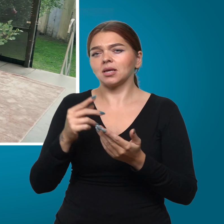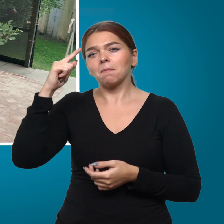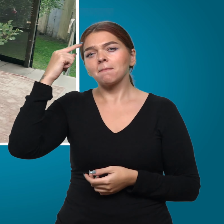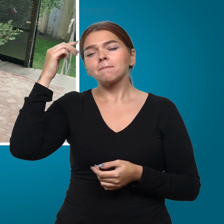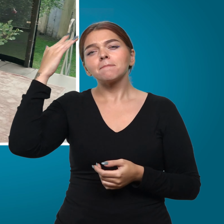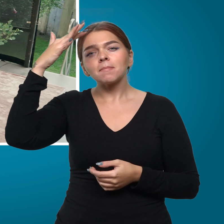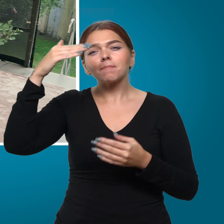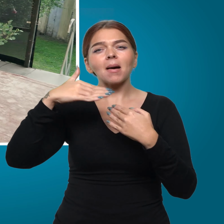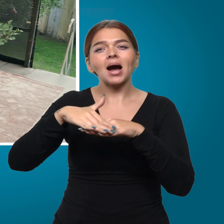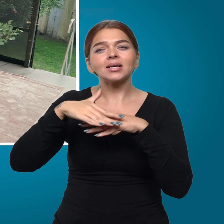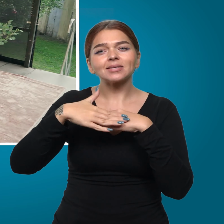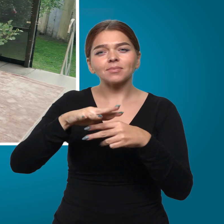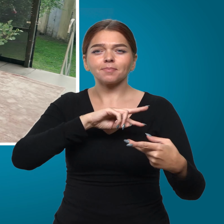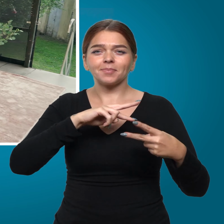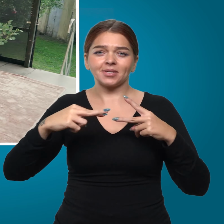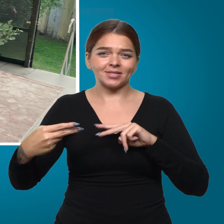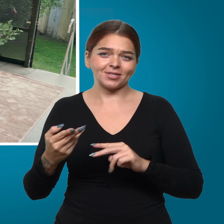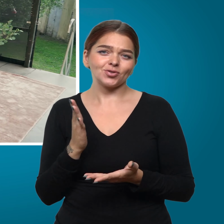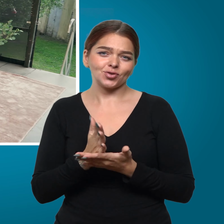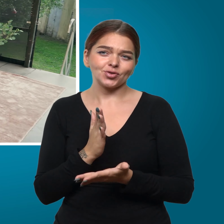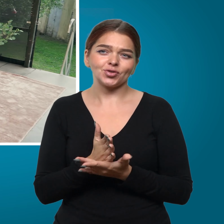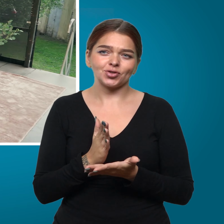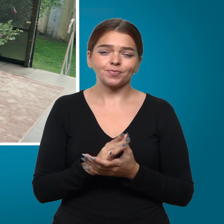įgyjam ir mąstymas pasikeičia kartais.